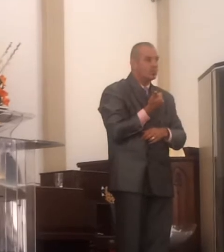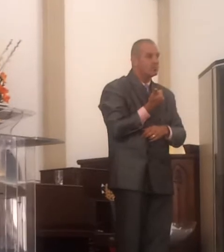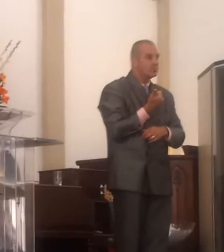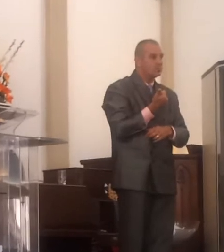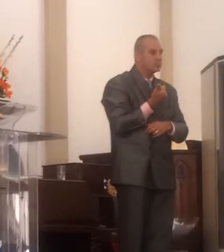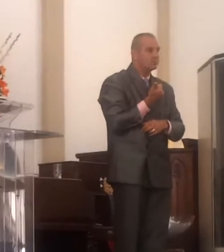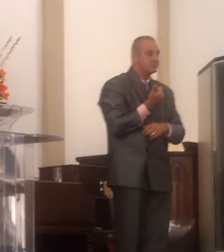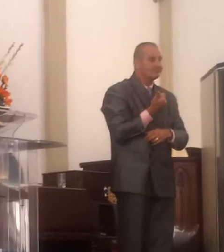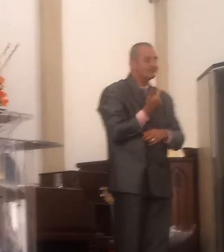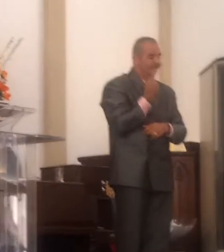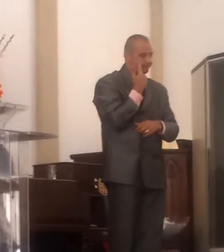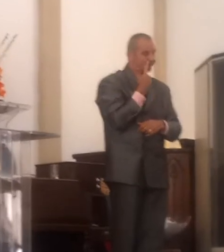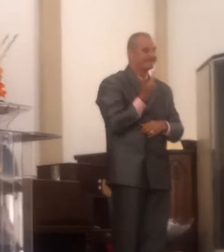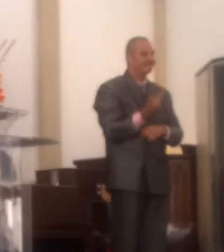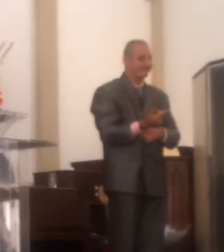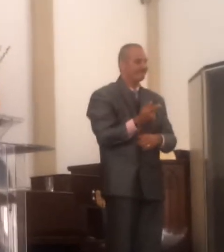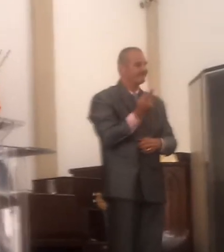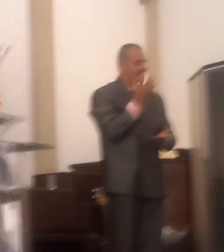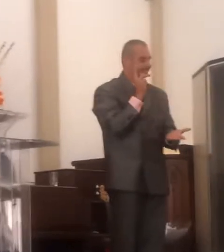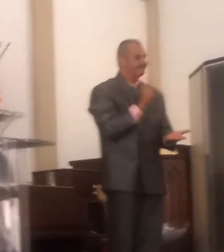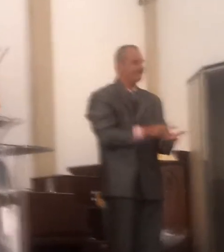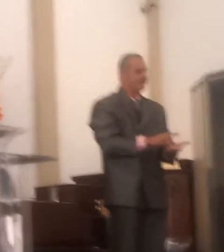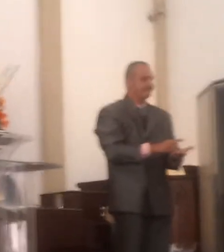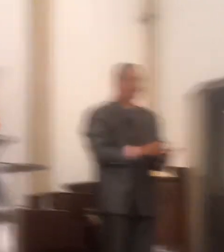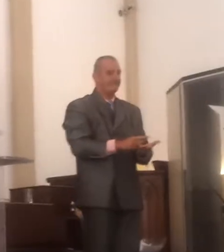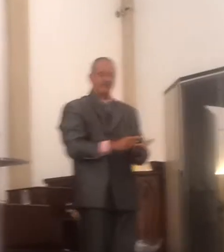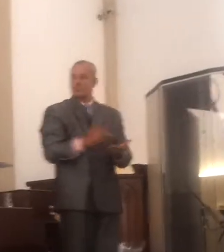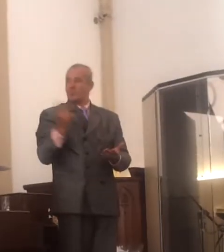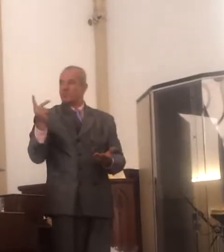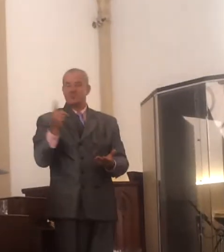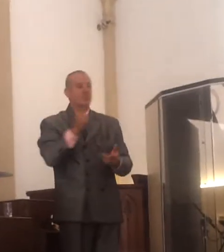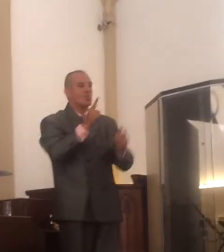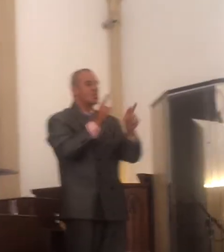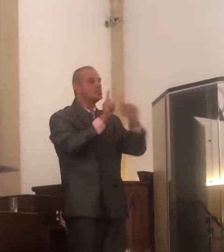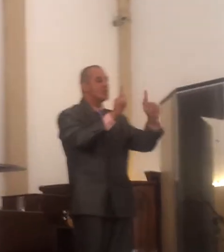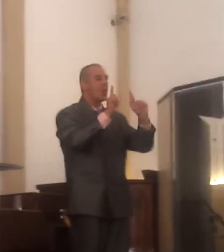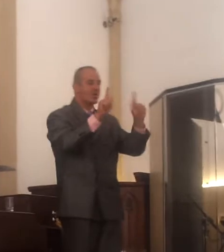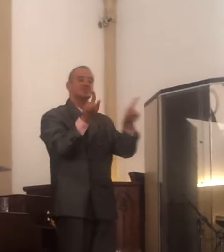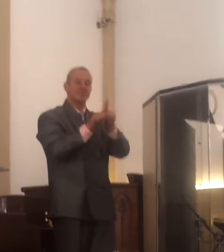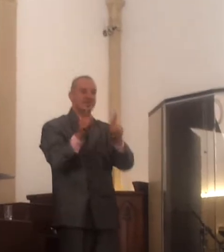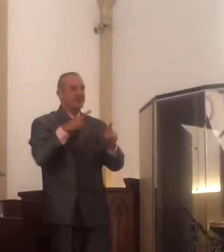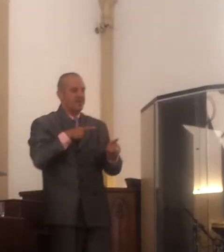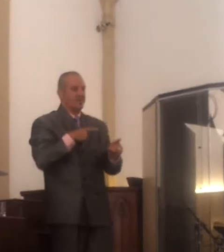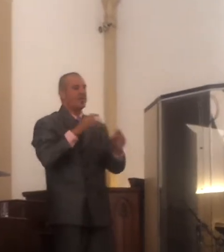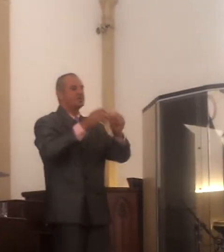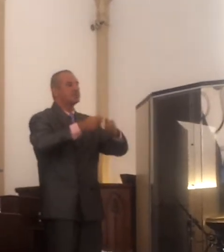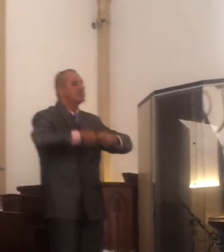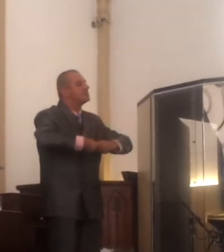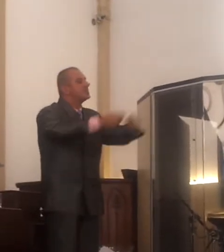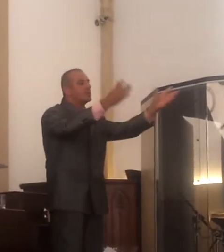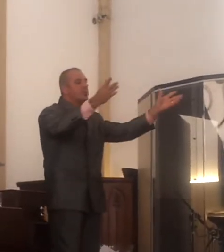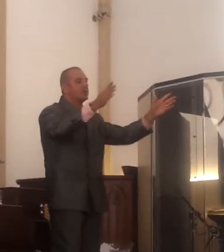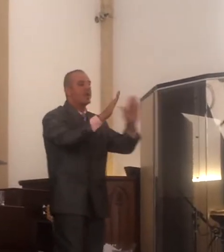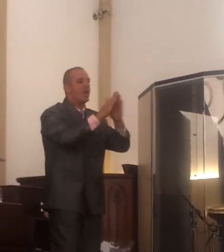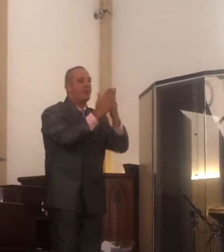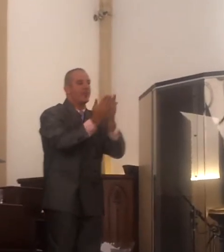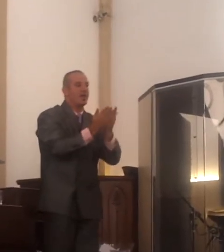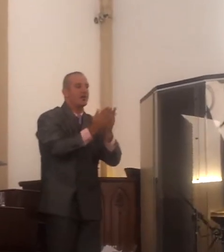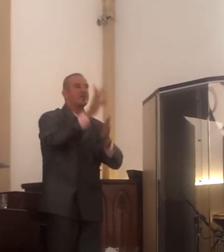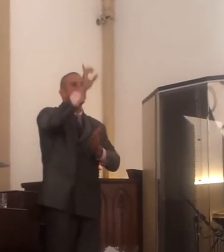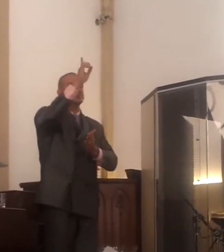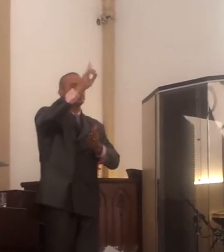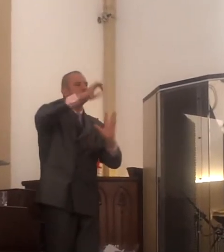Observe, meus irmãos, os gigantes internacionais têm essa função: distribuir a santa e bendita